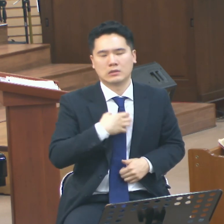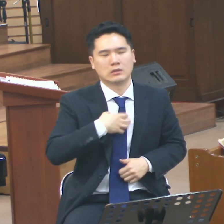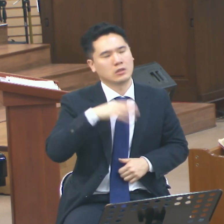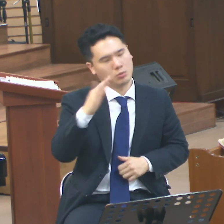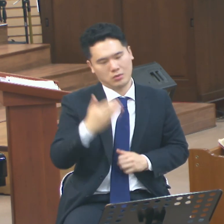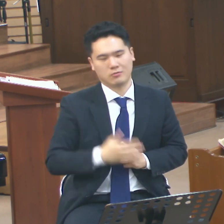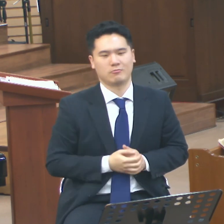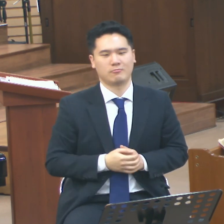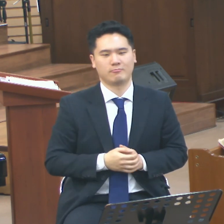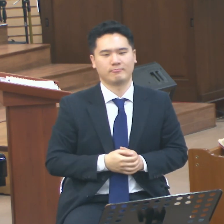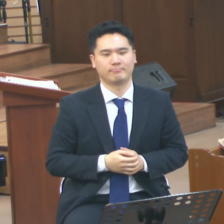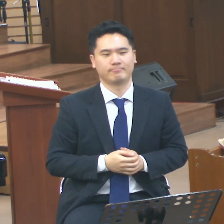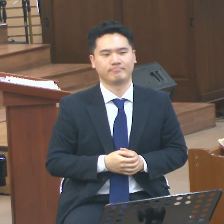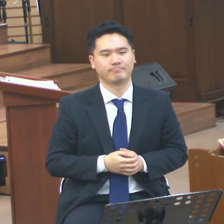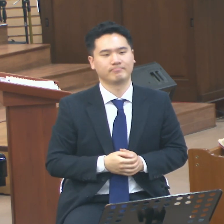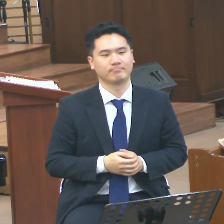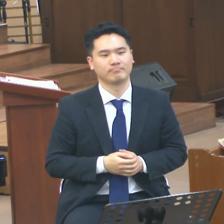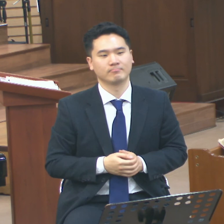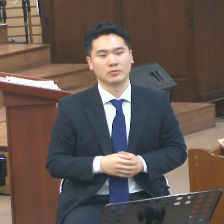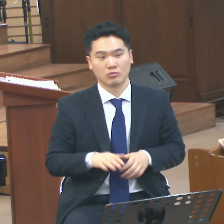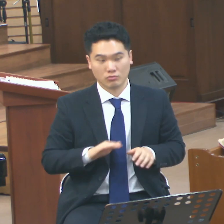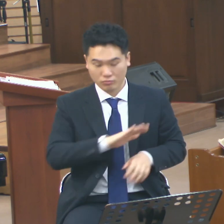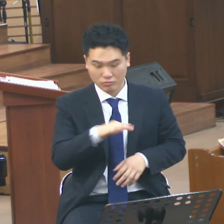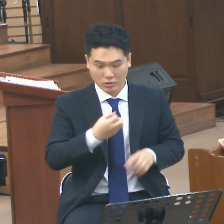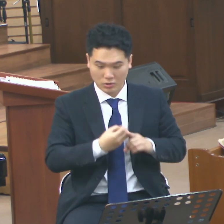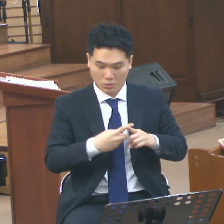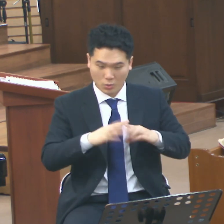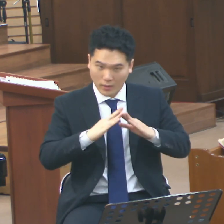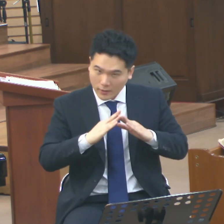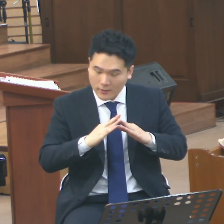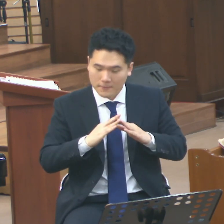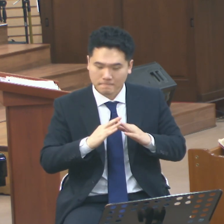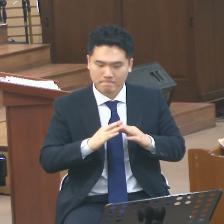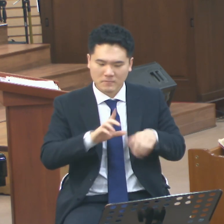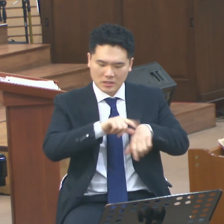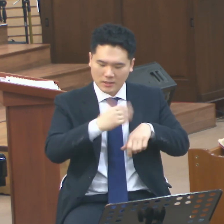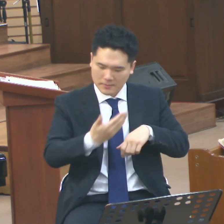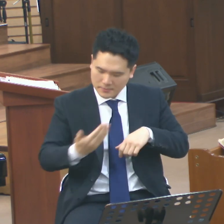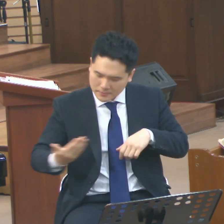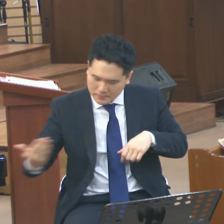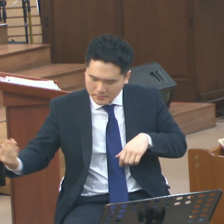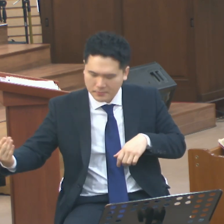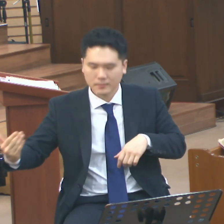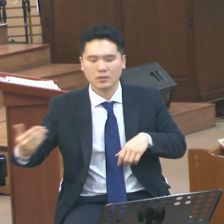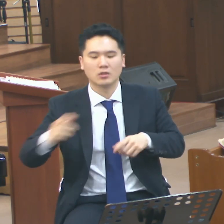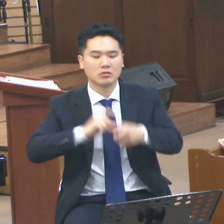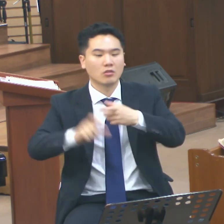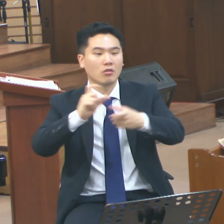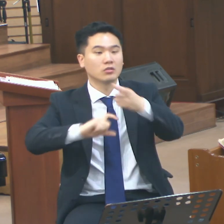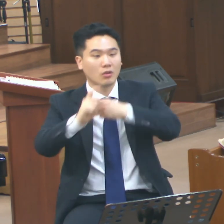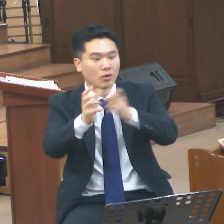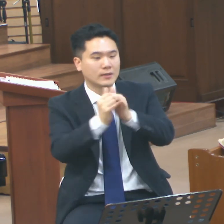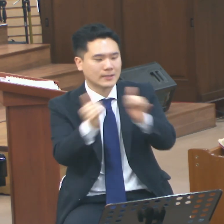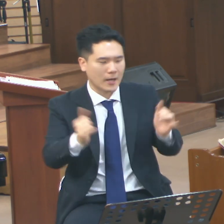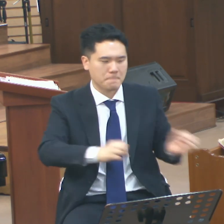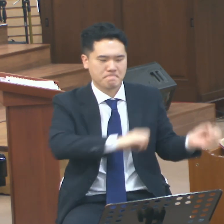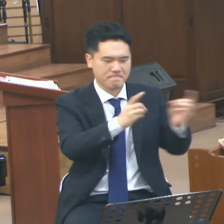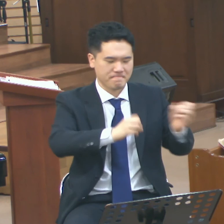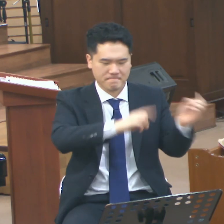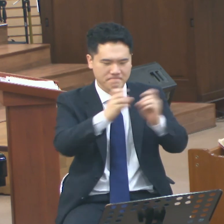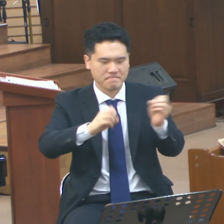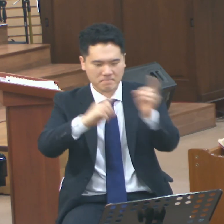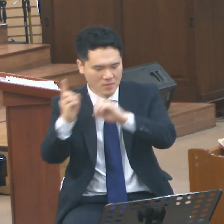우리 교회는 세월이 흐를수록 회의를 할수록 사람을 살려내는 교회가 되기를 주의 이름으로 축원합니다.